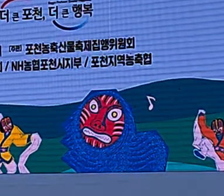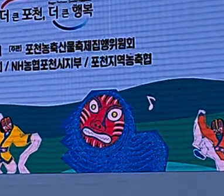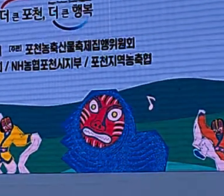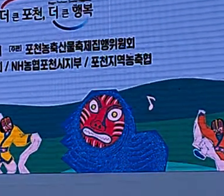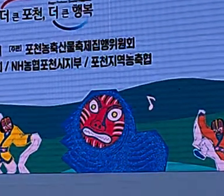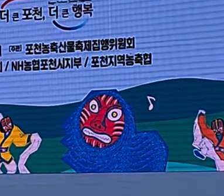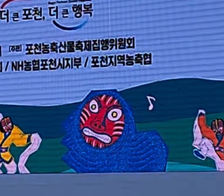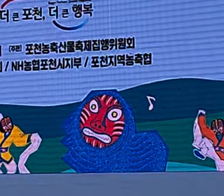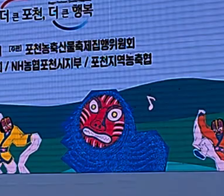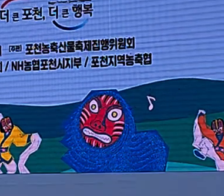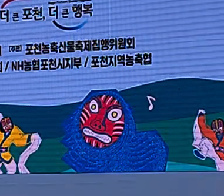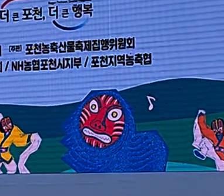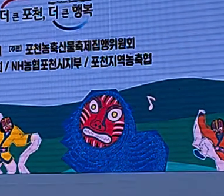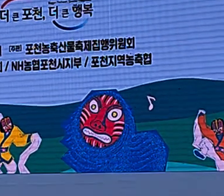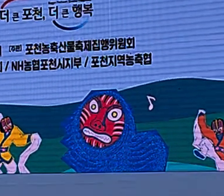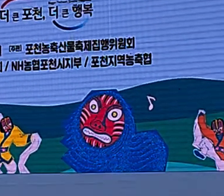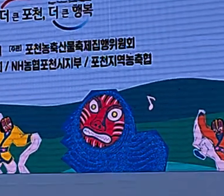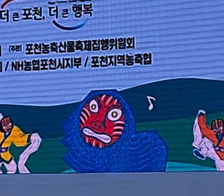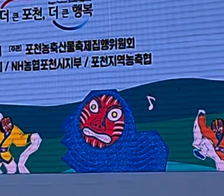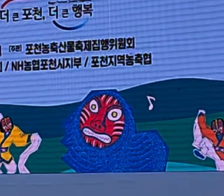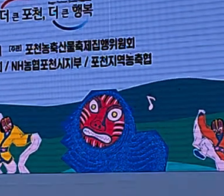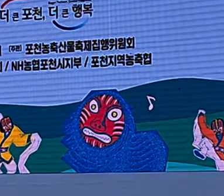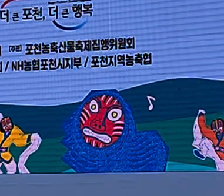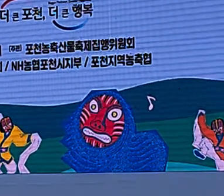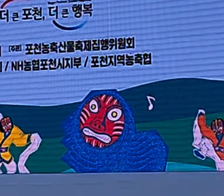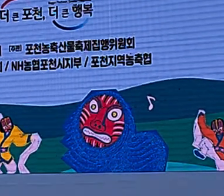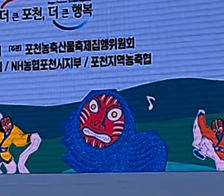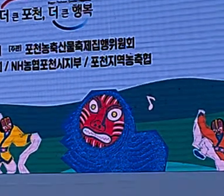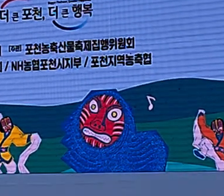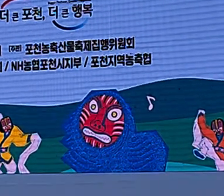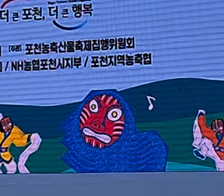포천 농축산물 축제집행위원회 박윤경 위원장님 고맙습니다